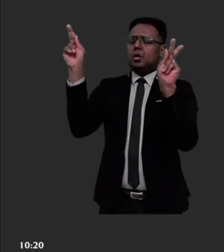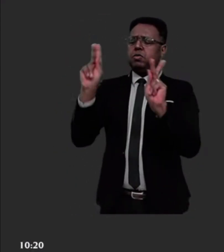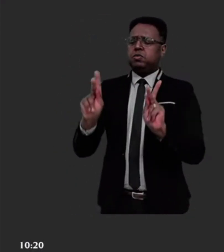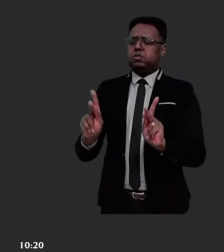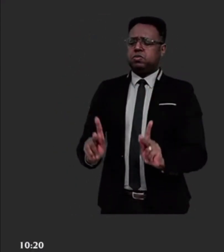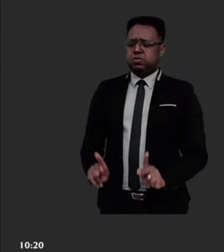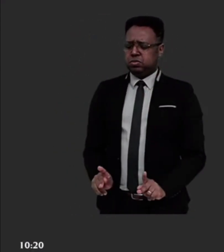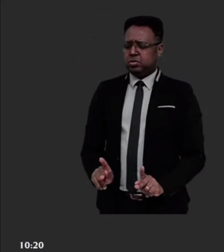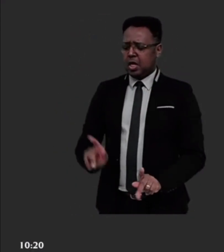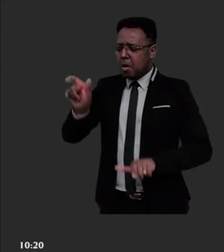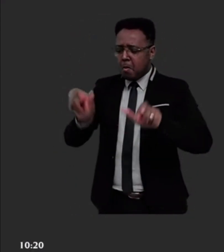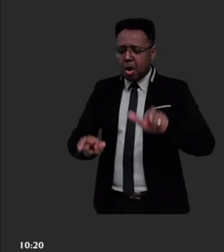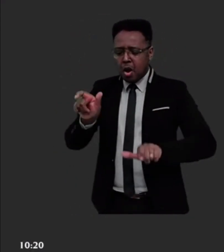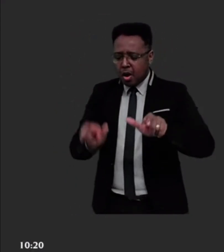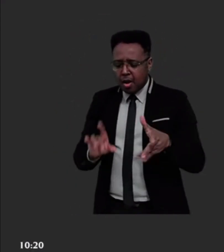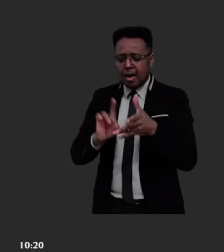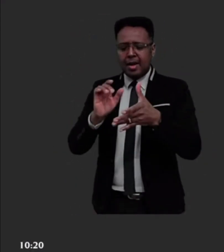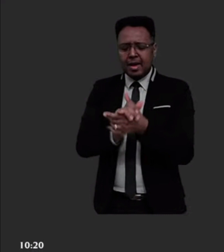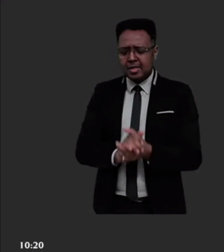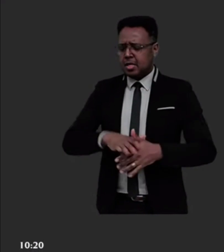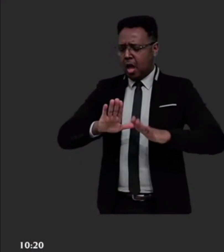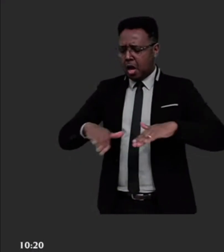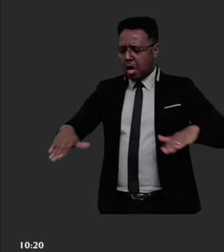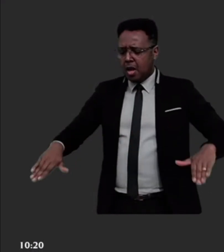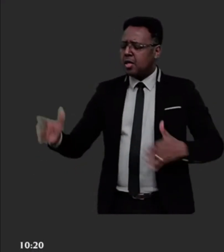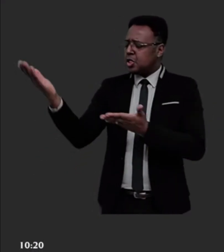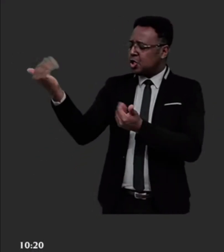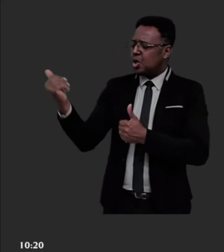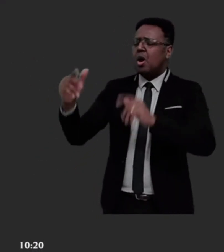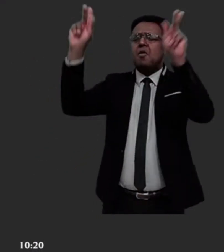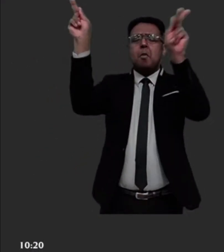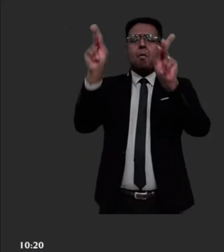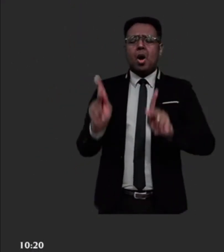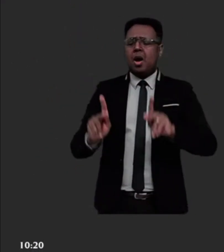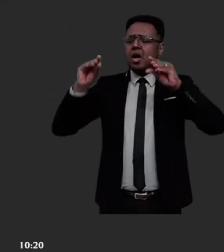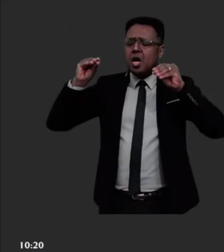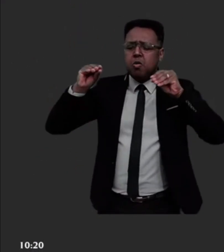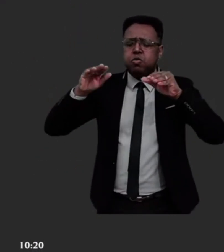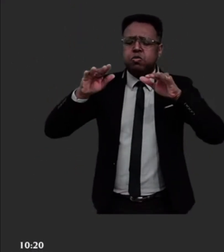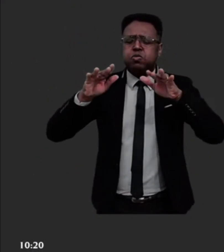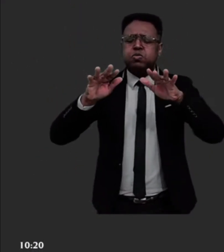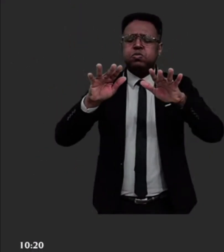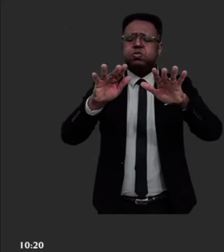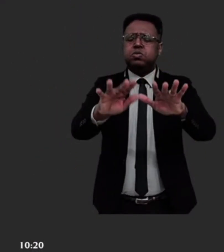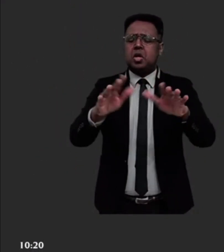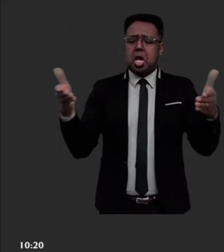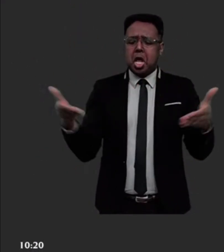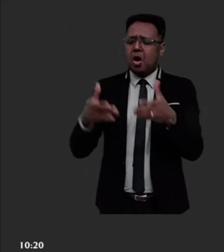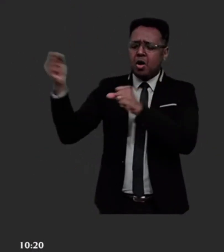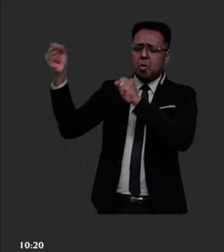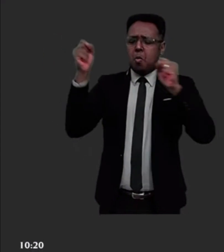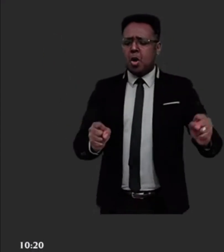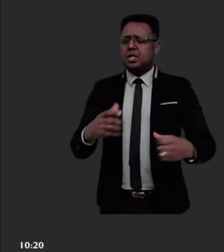os casais, entre a mocidade, entre as crianças, porque a virtude e o poder que estamos sentindo